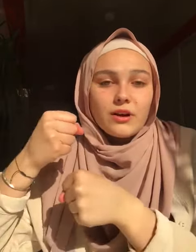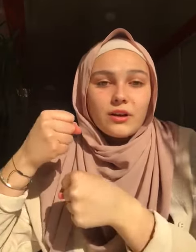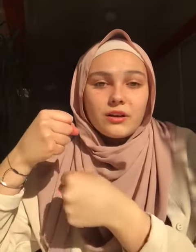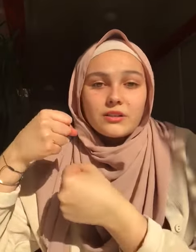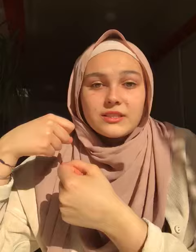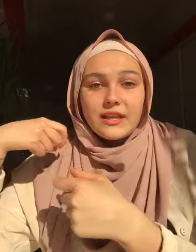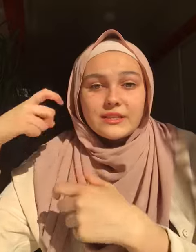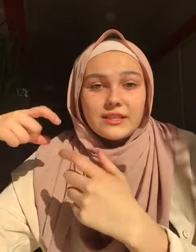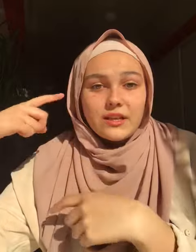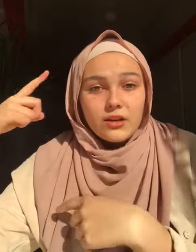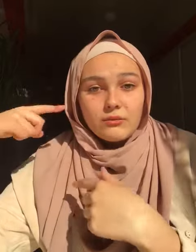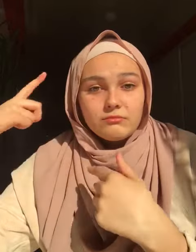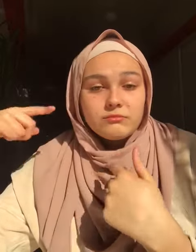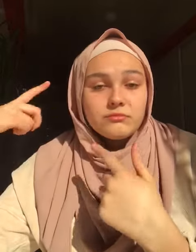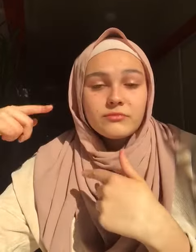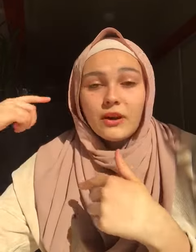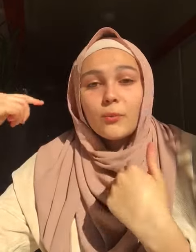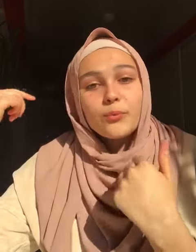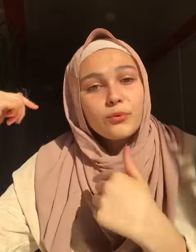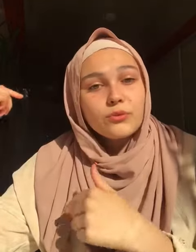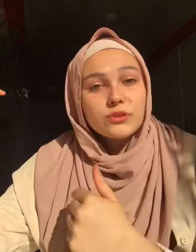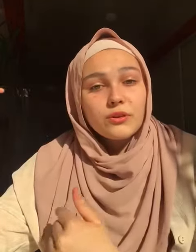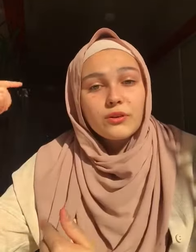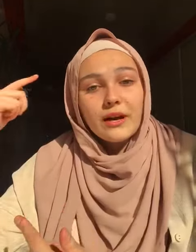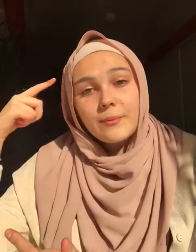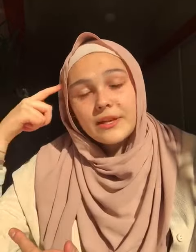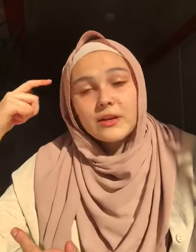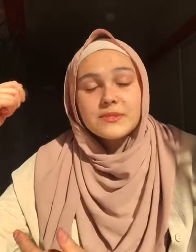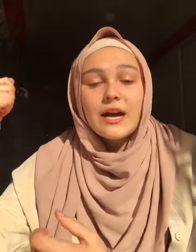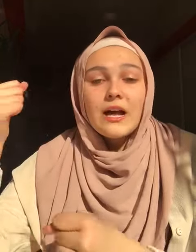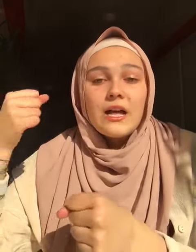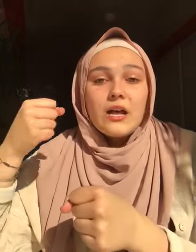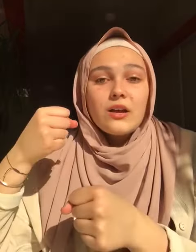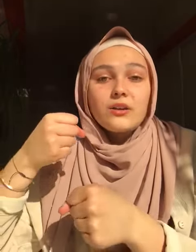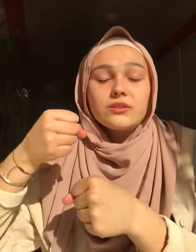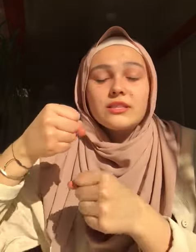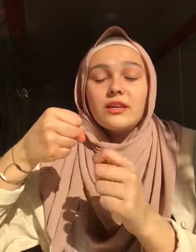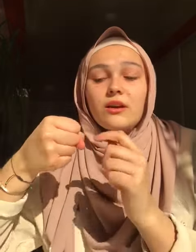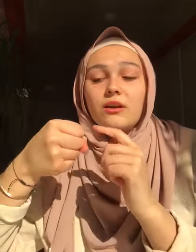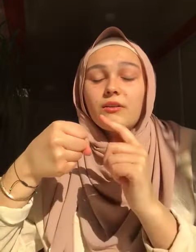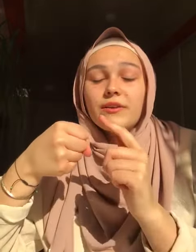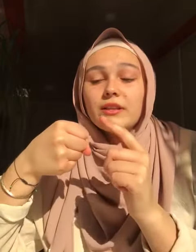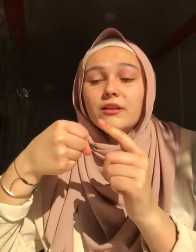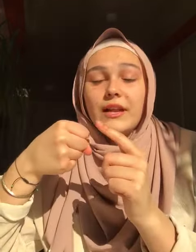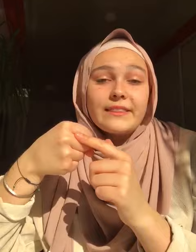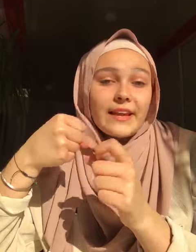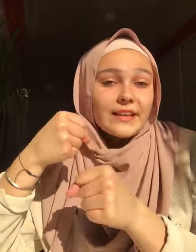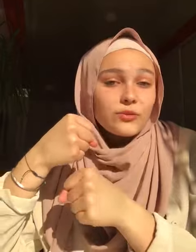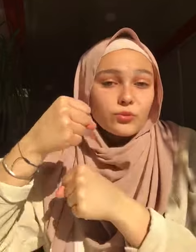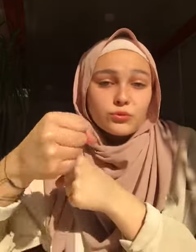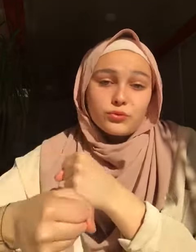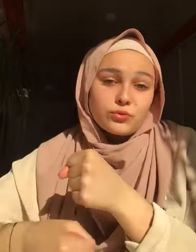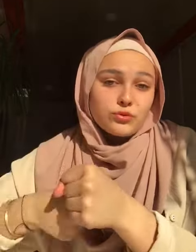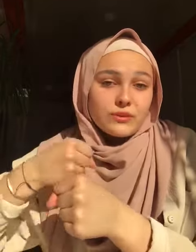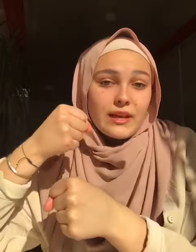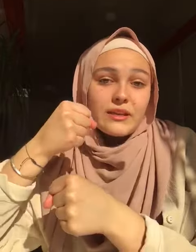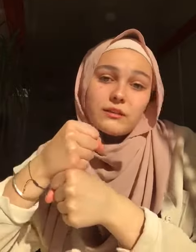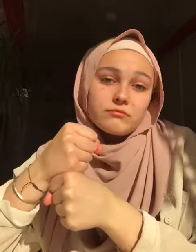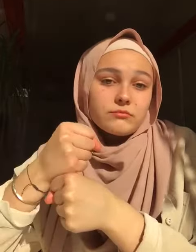encore, c'est assez. Enfin, on peut s'en rappeler comme ça. C'est en fait la Terre qui tourne autour du Soleil en